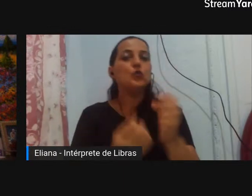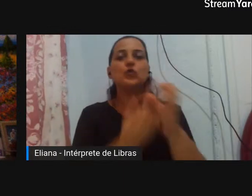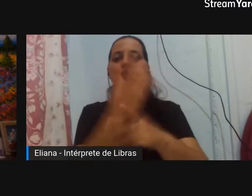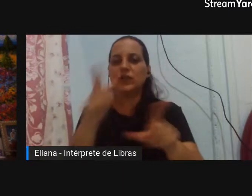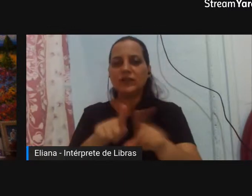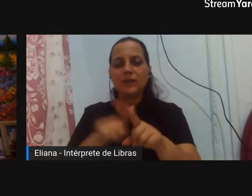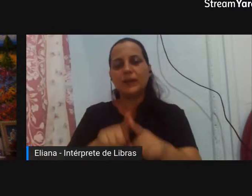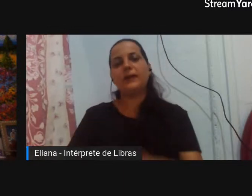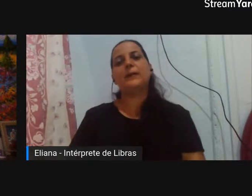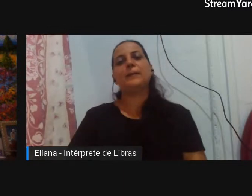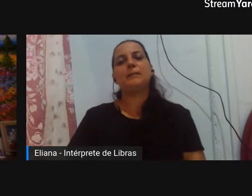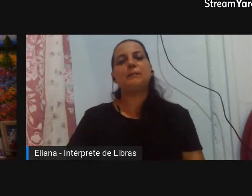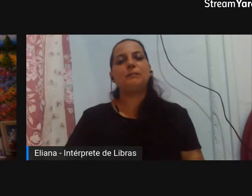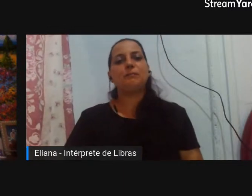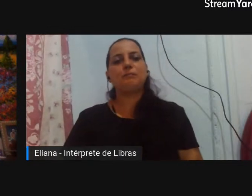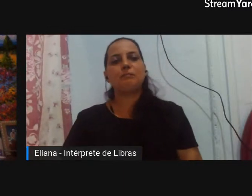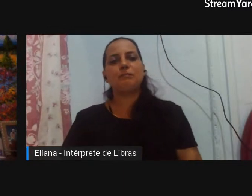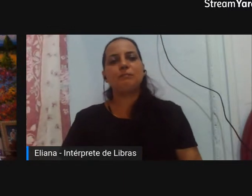já existentes,